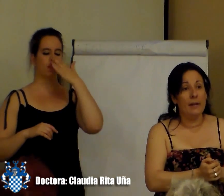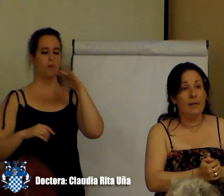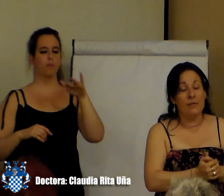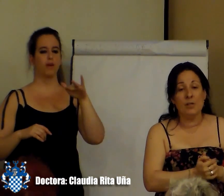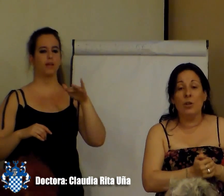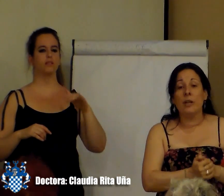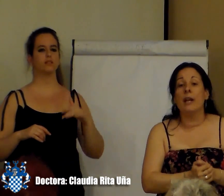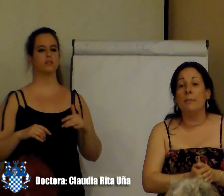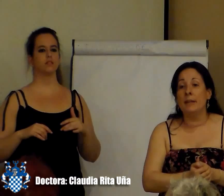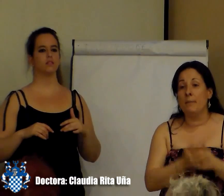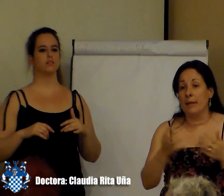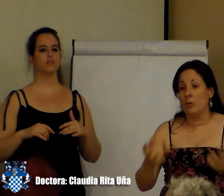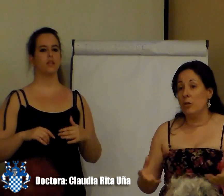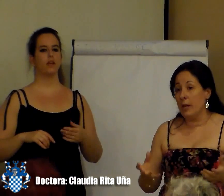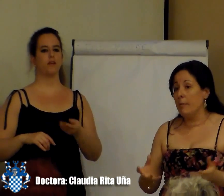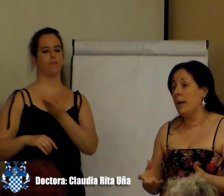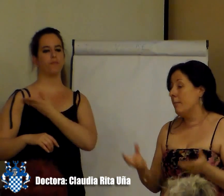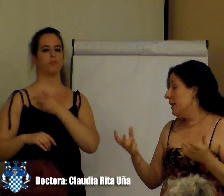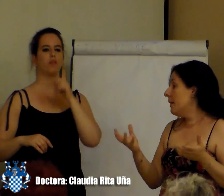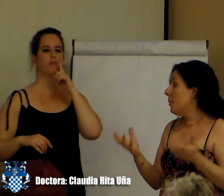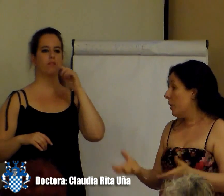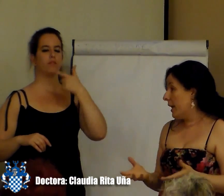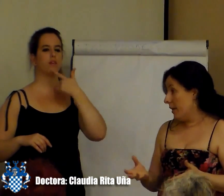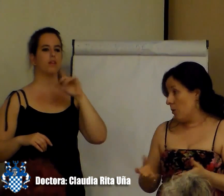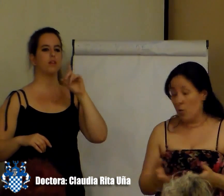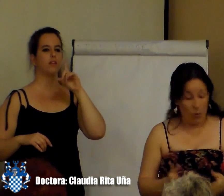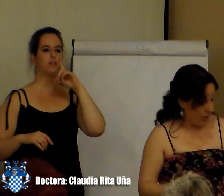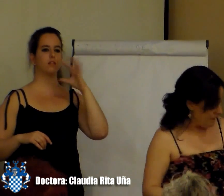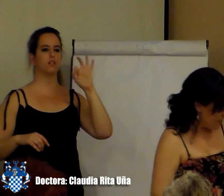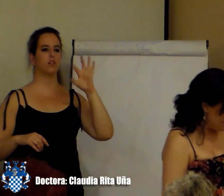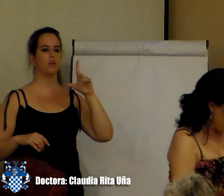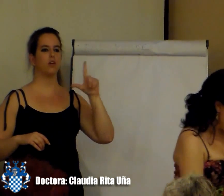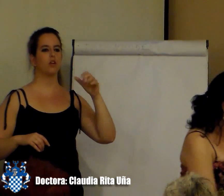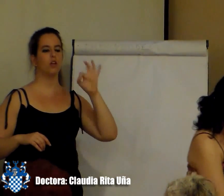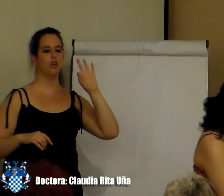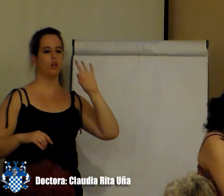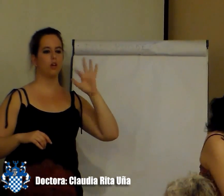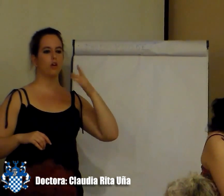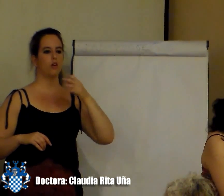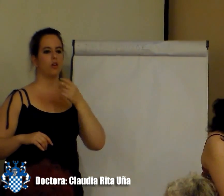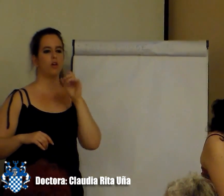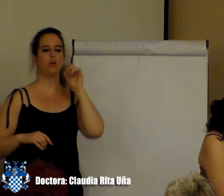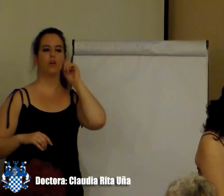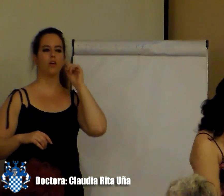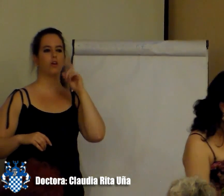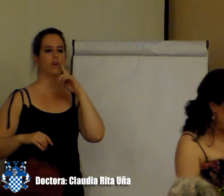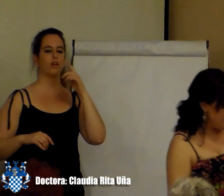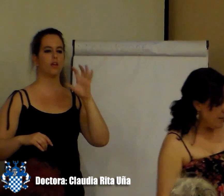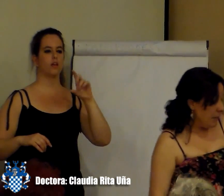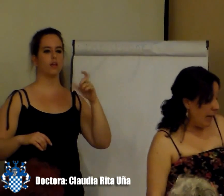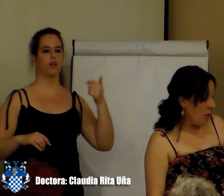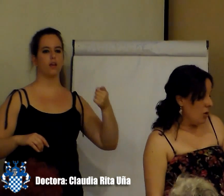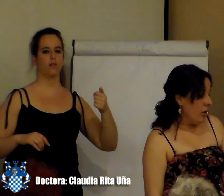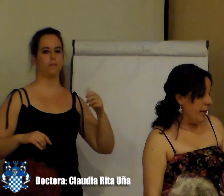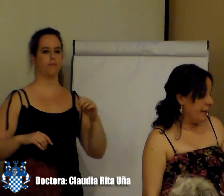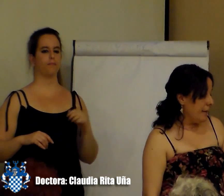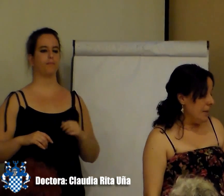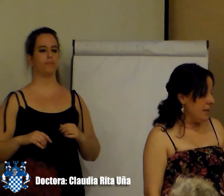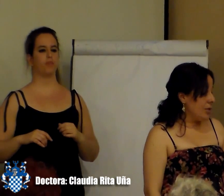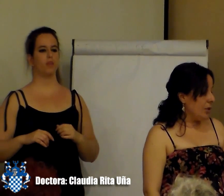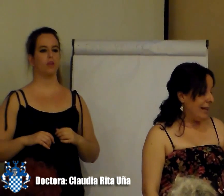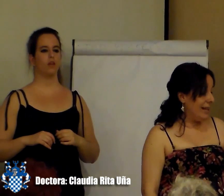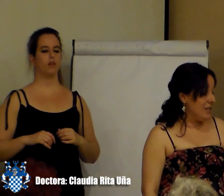voy a comentar fisiológicamente y patológicamente por qué ocurre, ¿sí? En el 2006